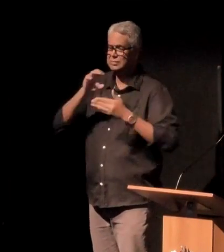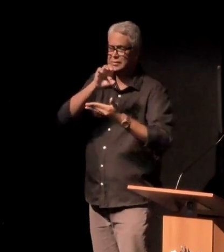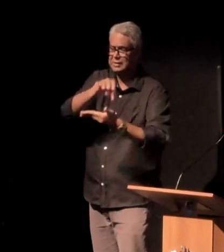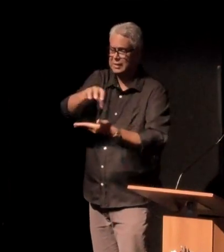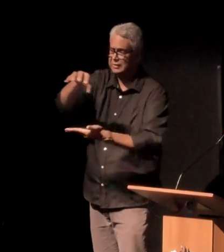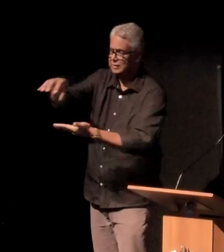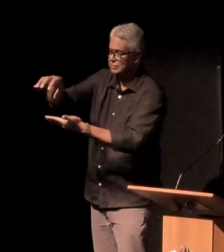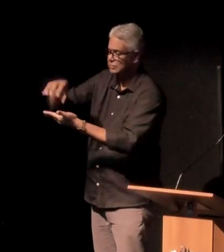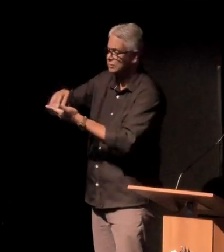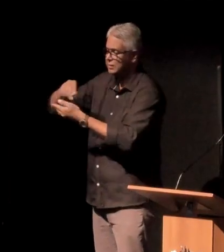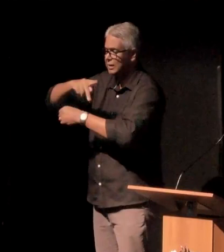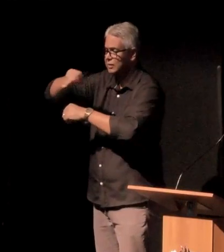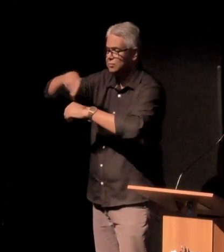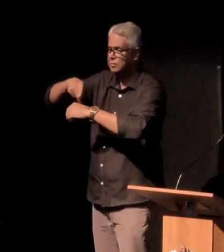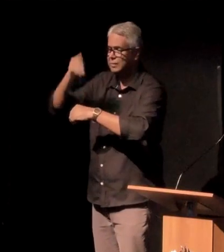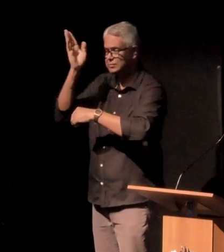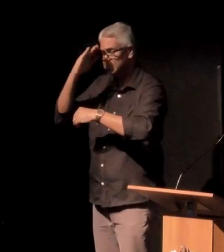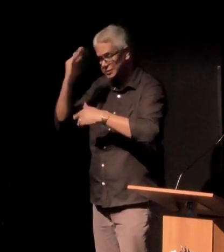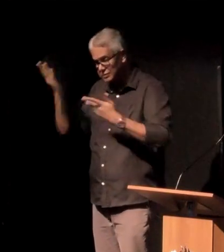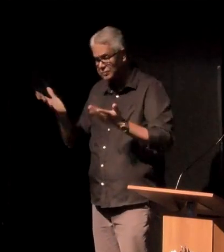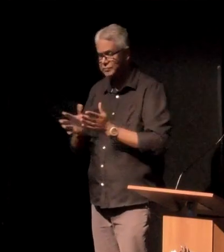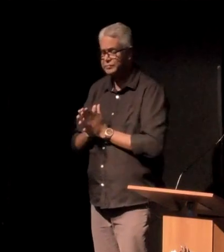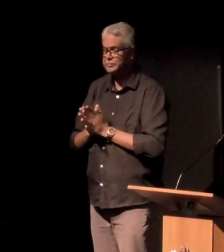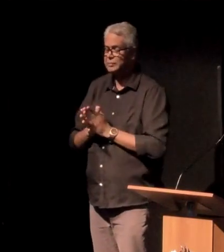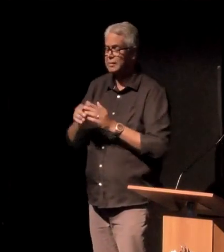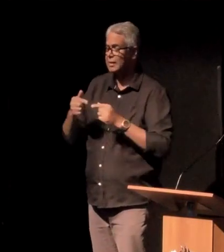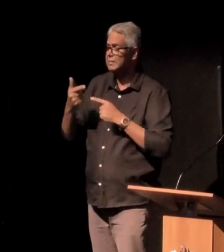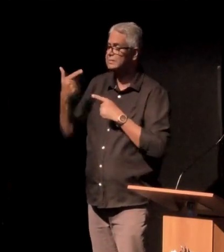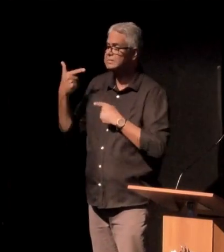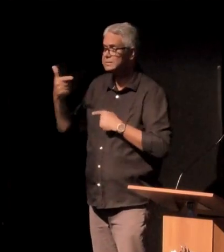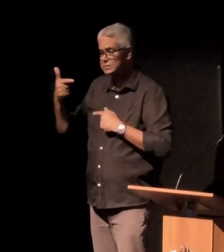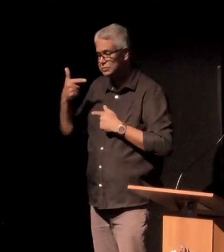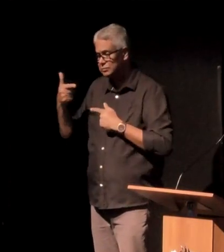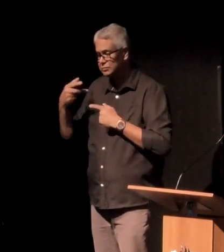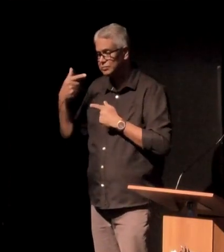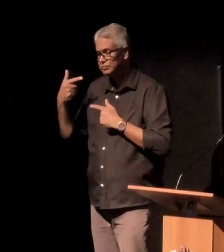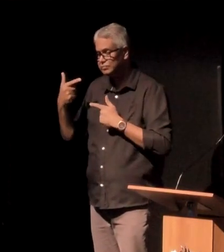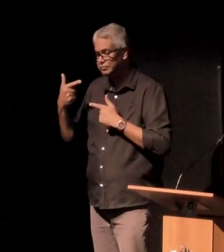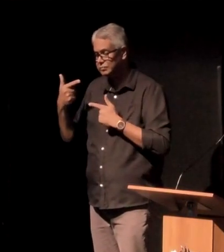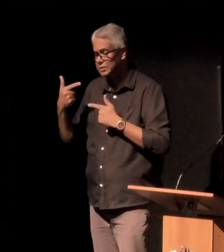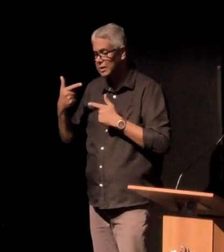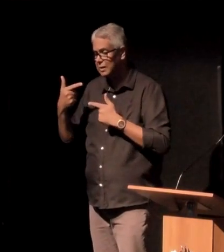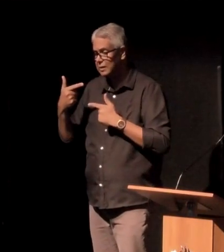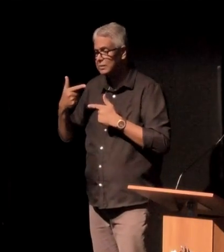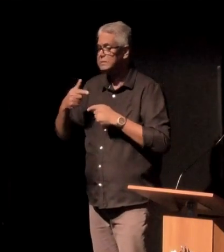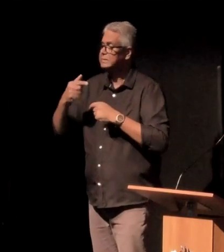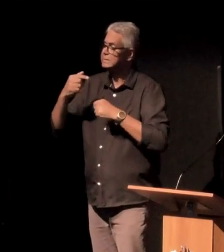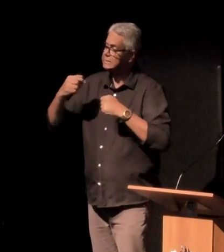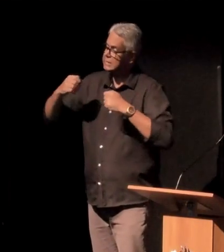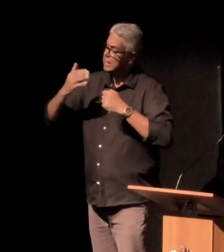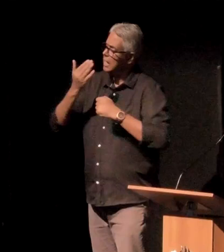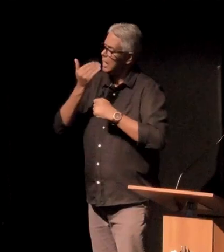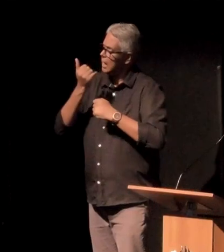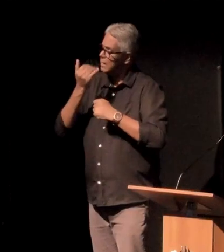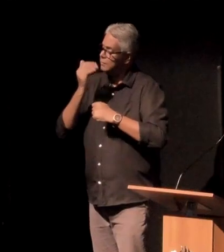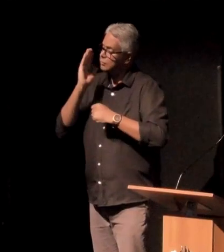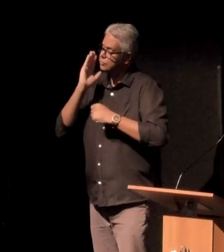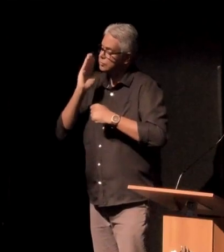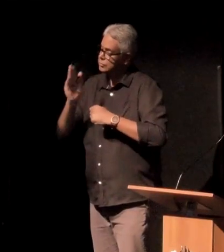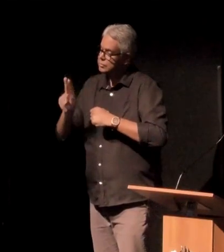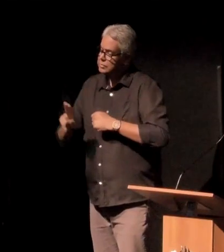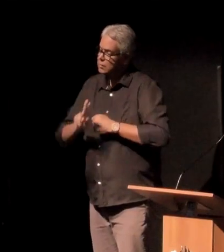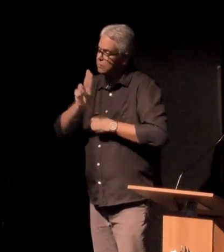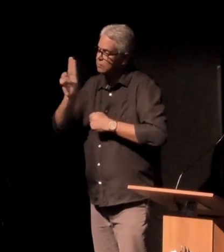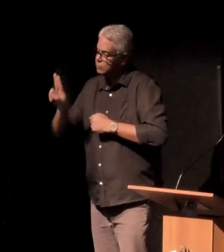que tem em geral né são alimentos que fazem parte daquela localidade né